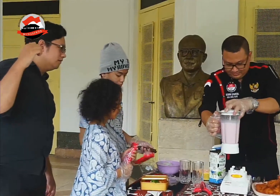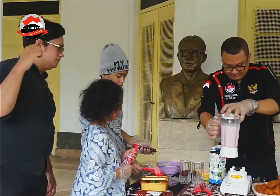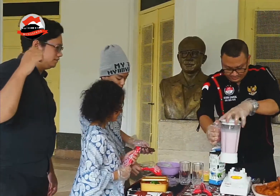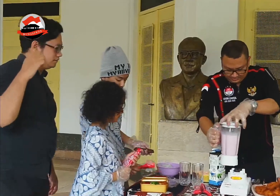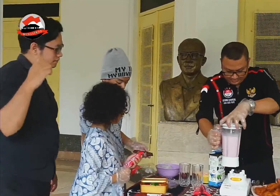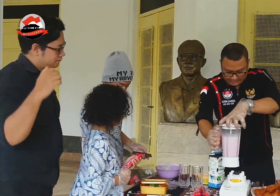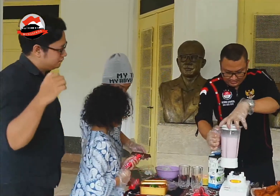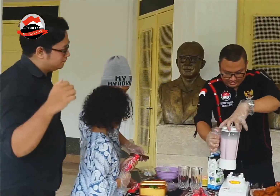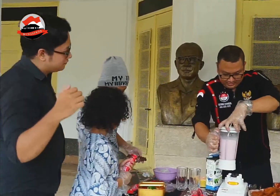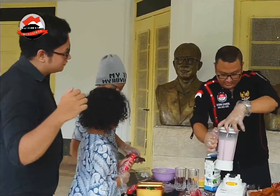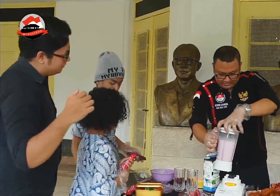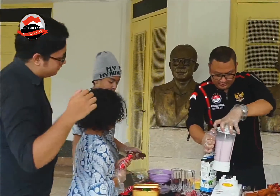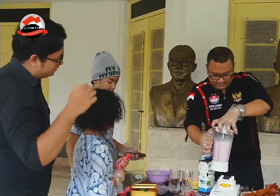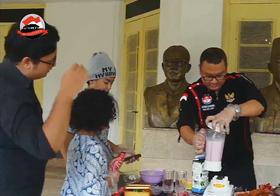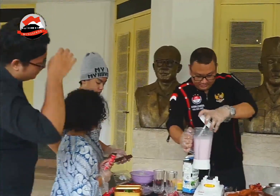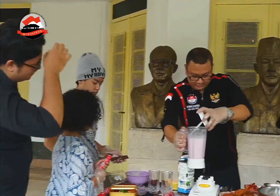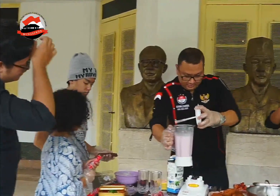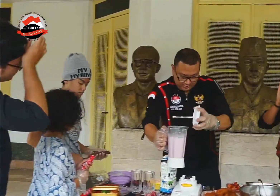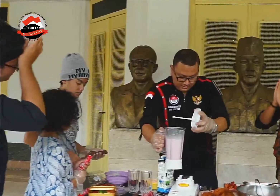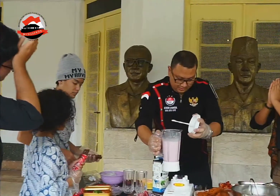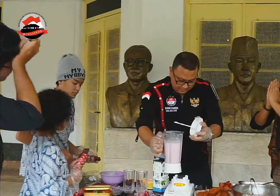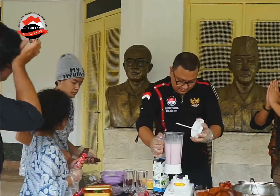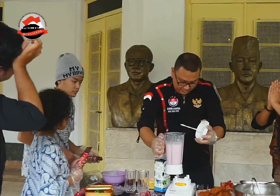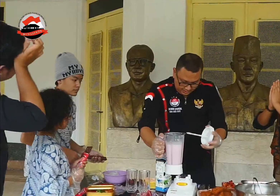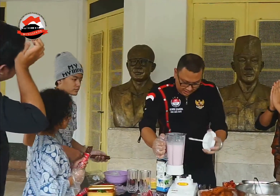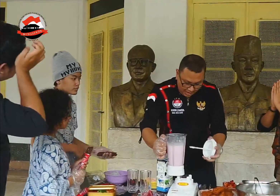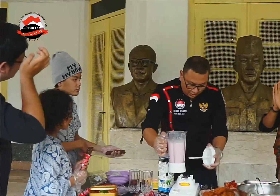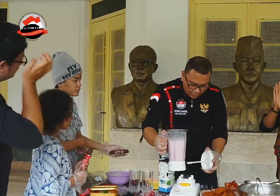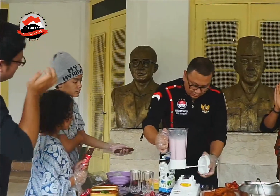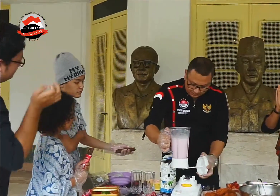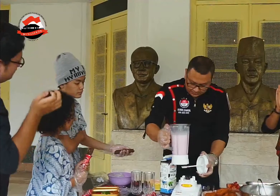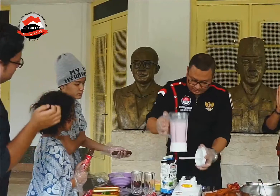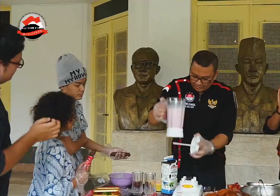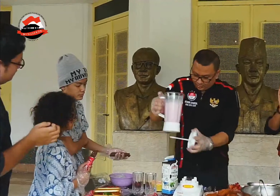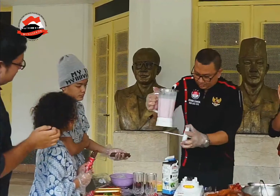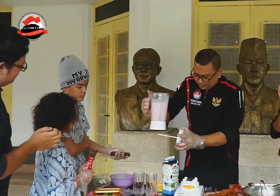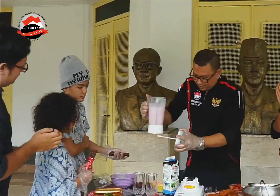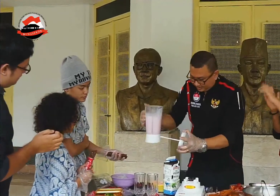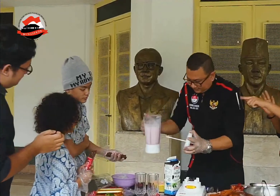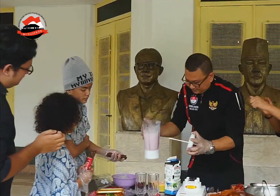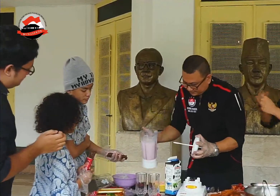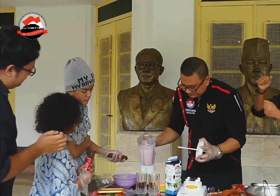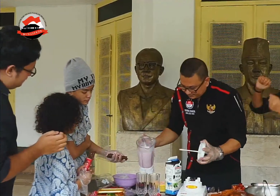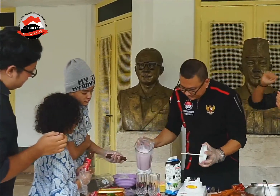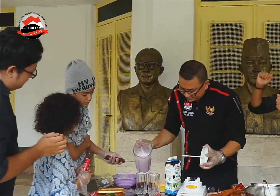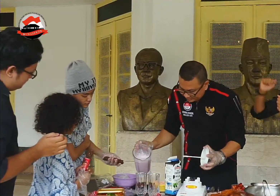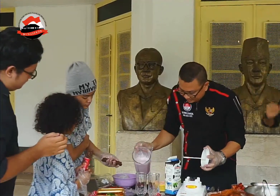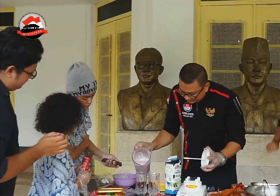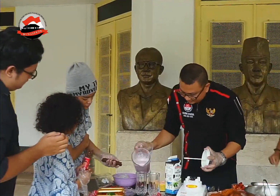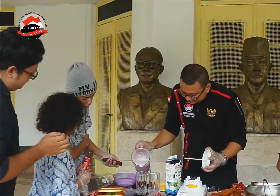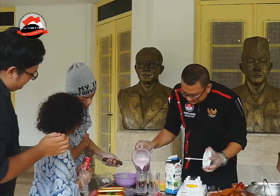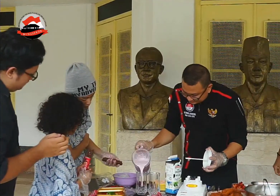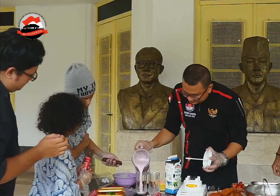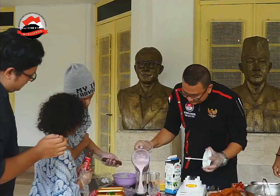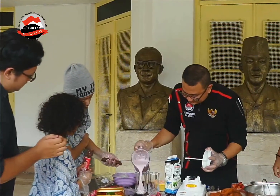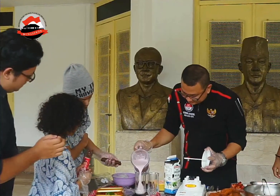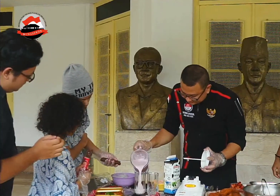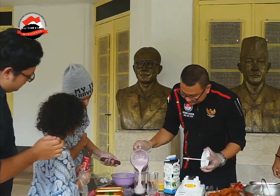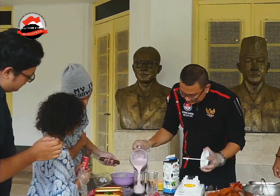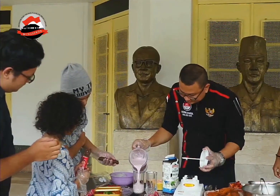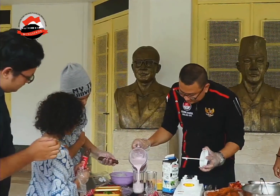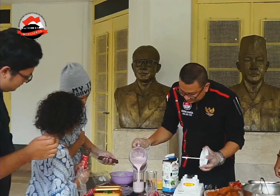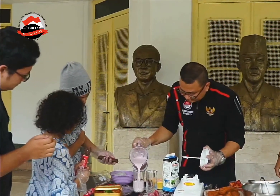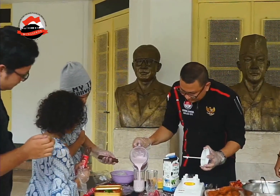Ini berarti kalau masak harus tetap ditemenin orang tua harus ya, chef. Harus tetap ya? Ditemenin orang tua. Karena kan berat ya, harus orang iya. tua yang